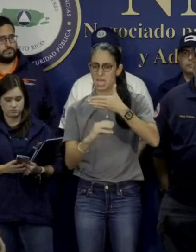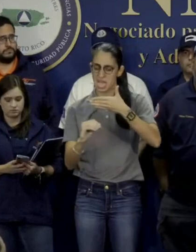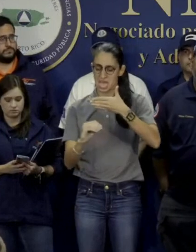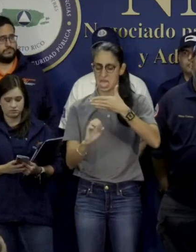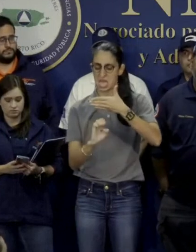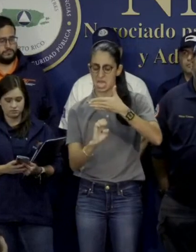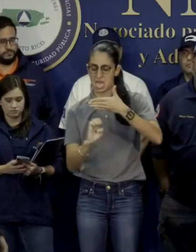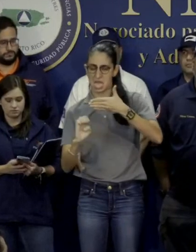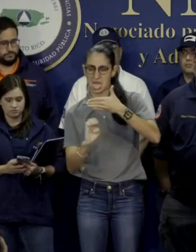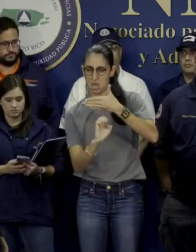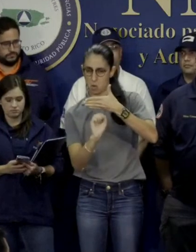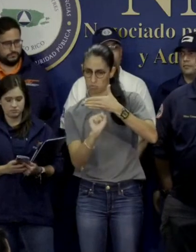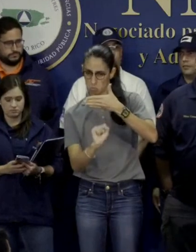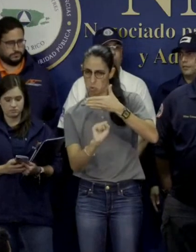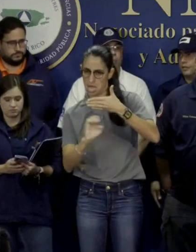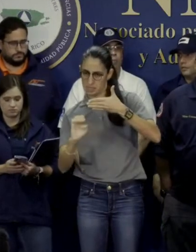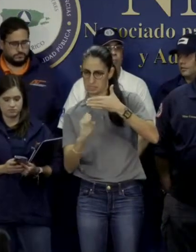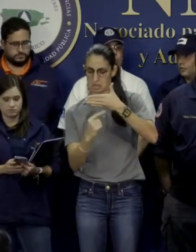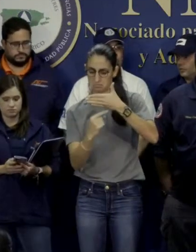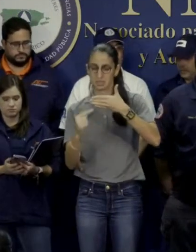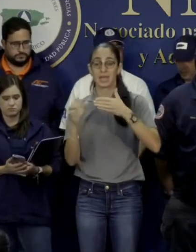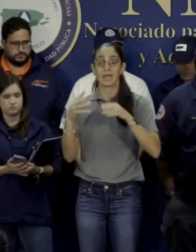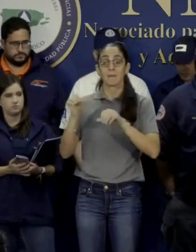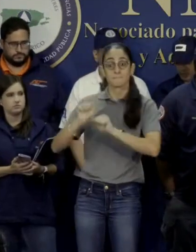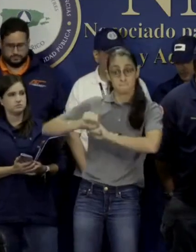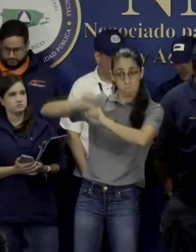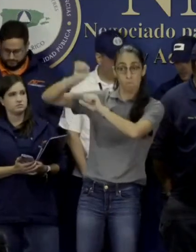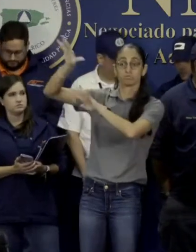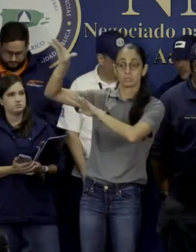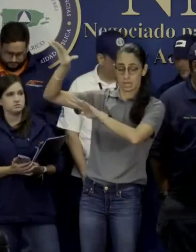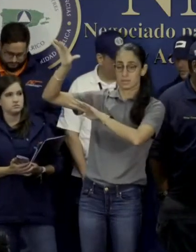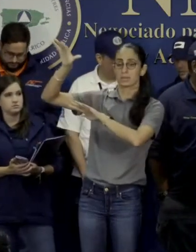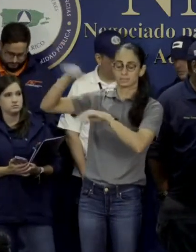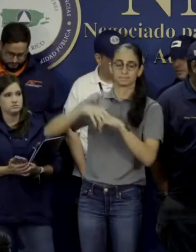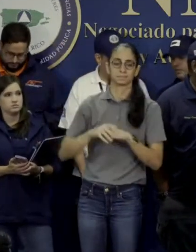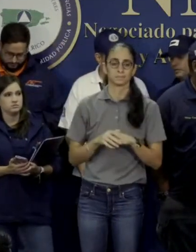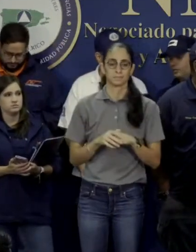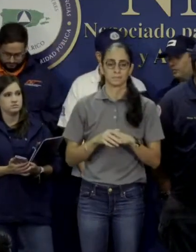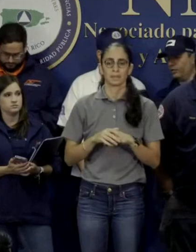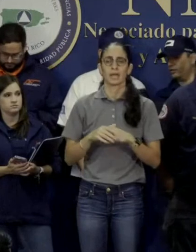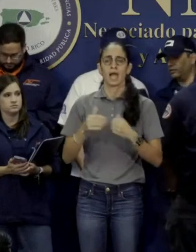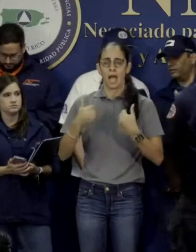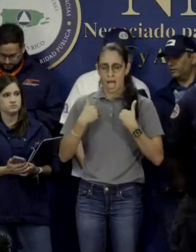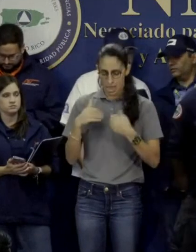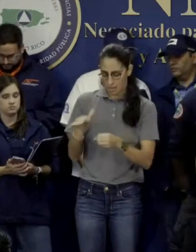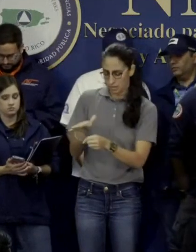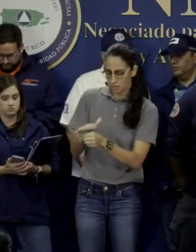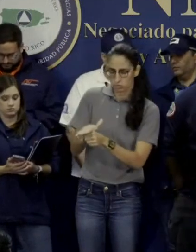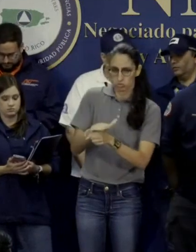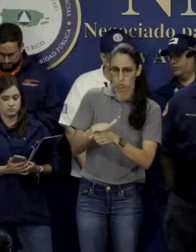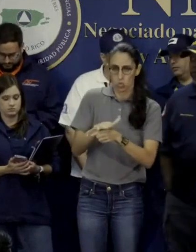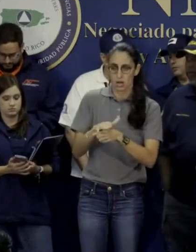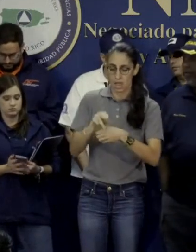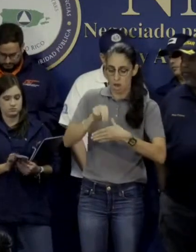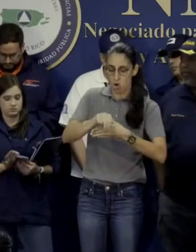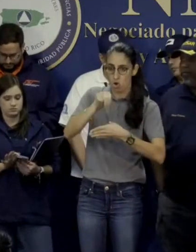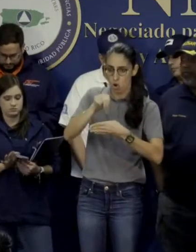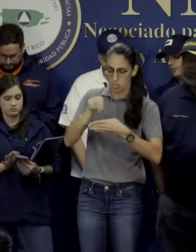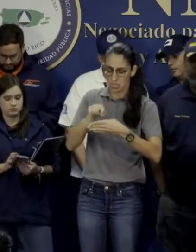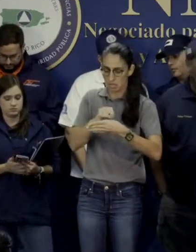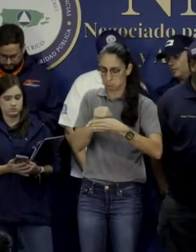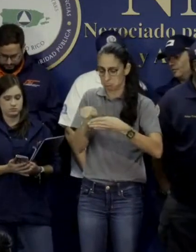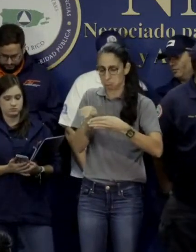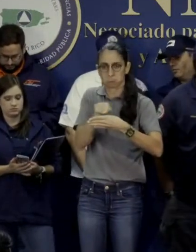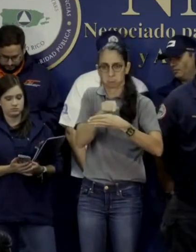suroeste de la isla, así como la montaña. Y tenemos algunas zonas cerca de la costa en el norte que también